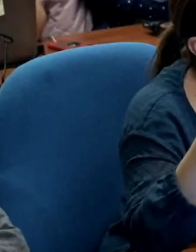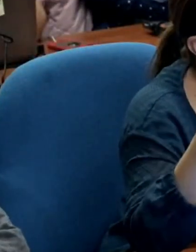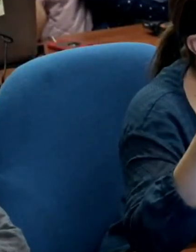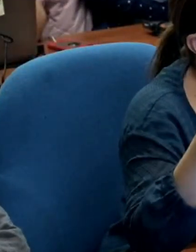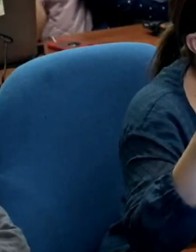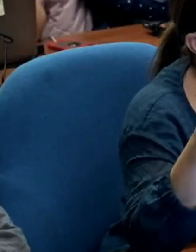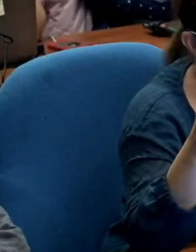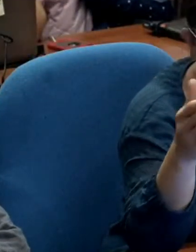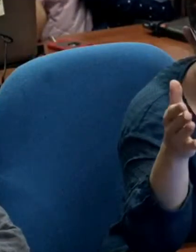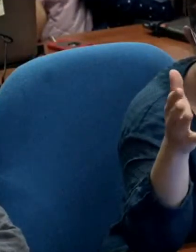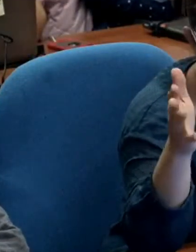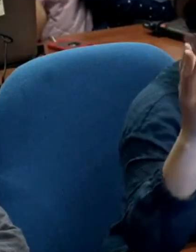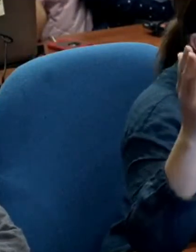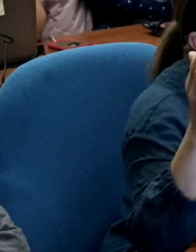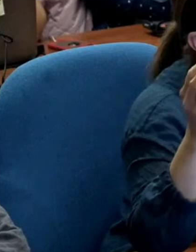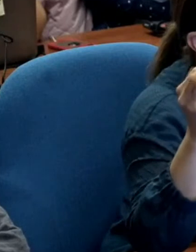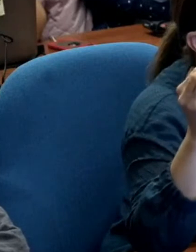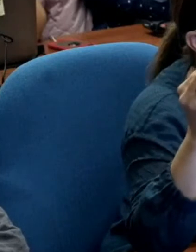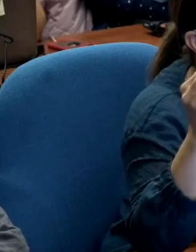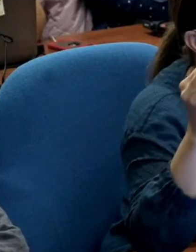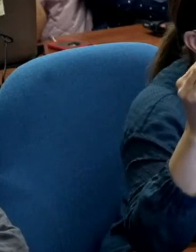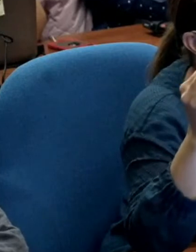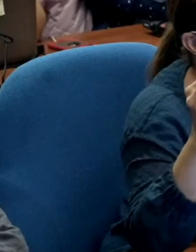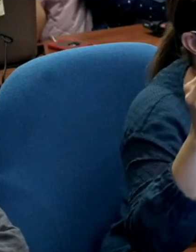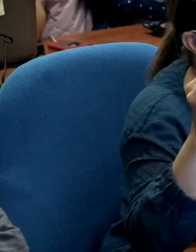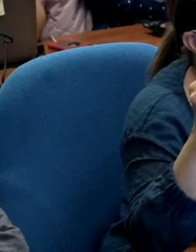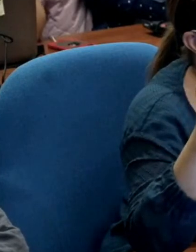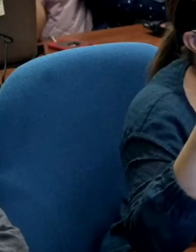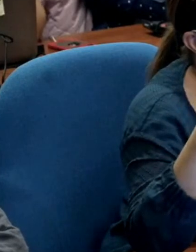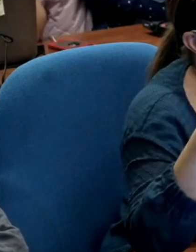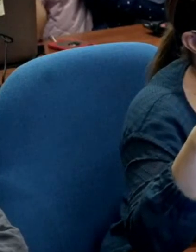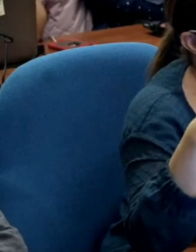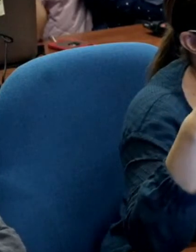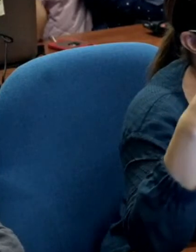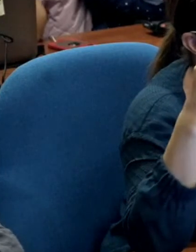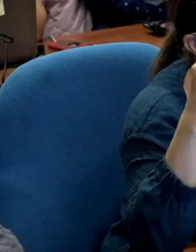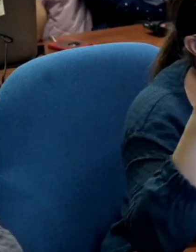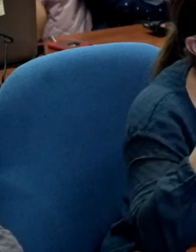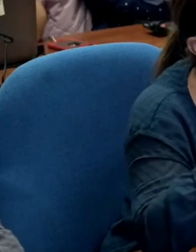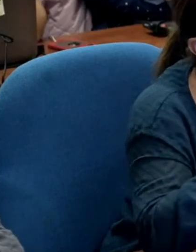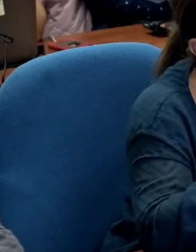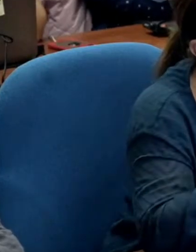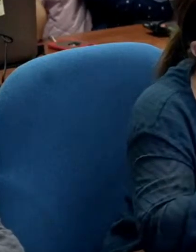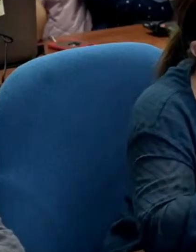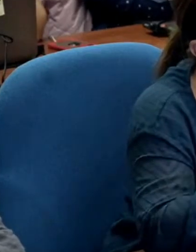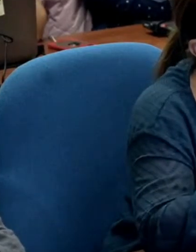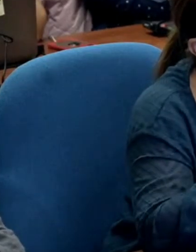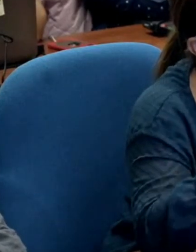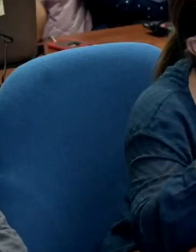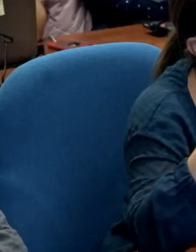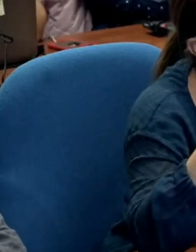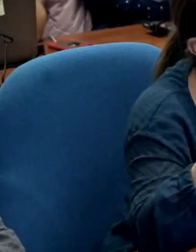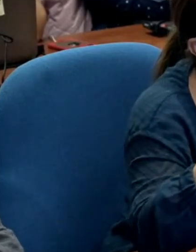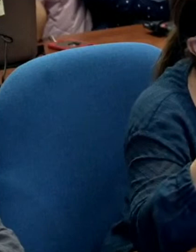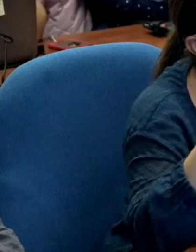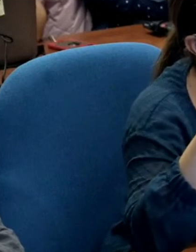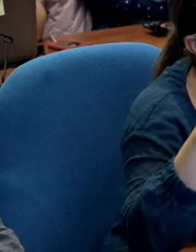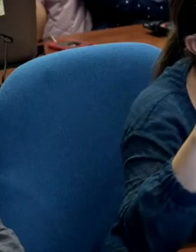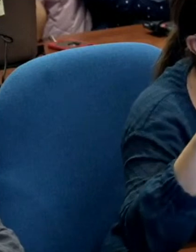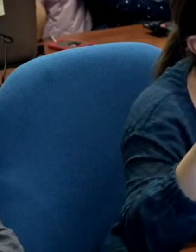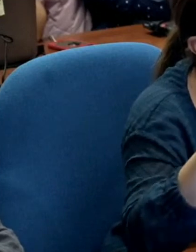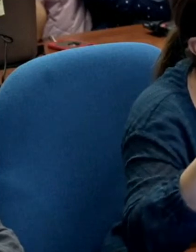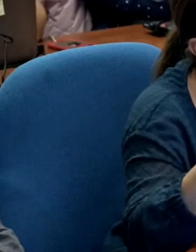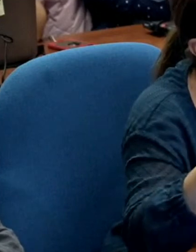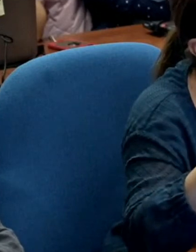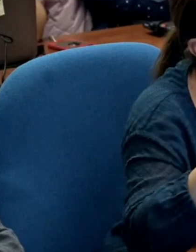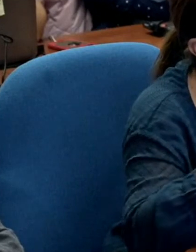5 años ya mañana del huracán María. Usted, según se ha dado esta emergencia, ¿usted cree que